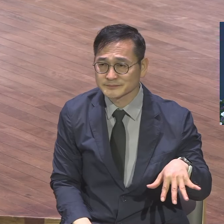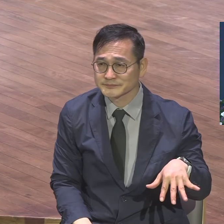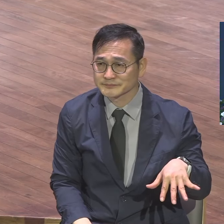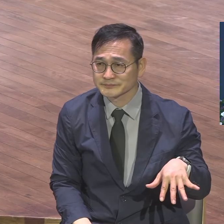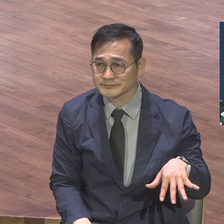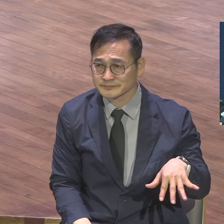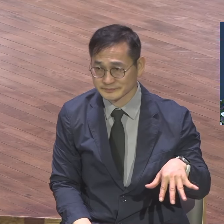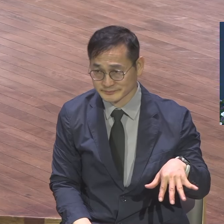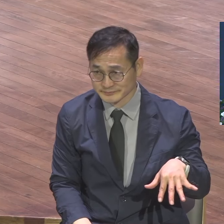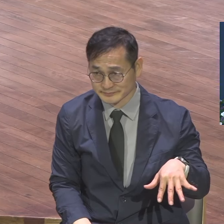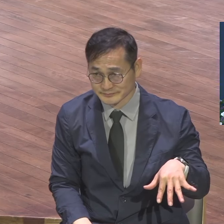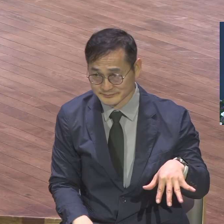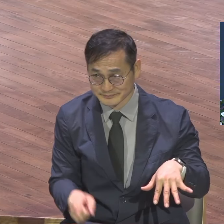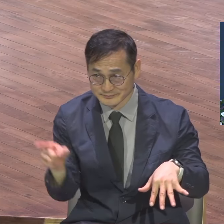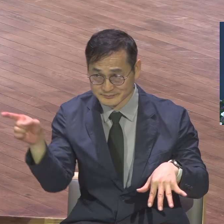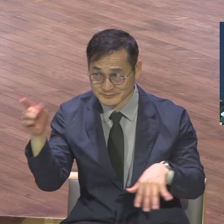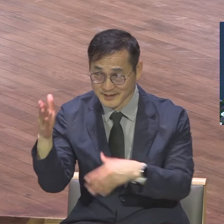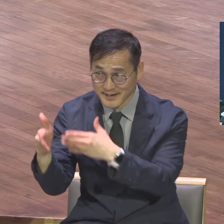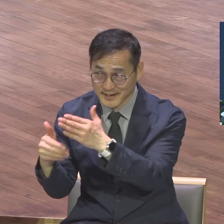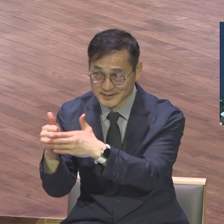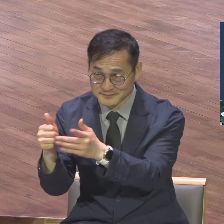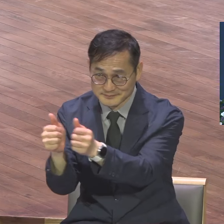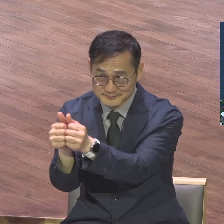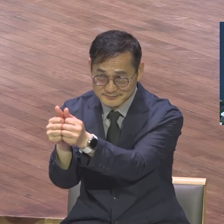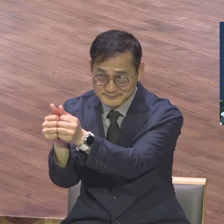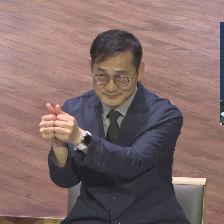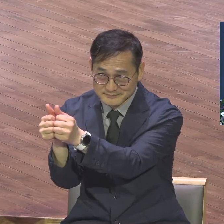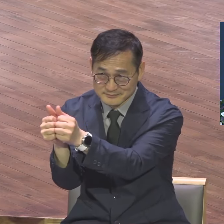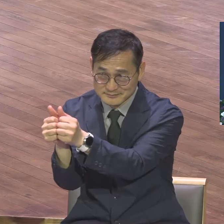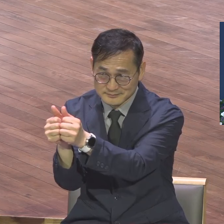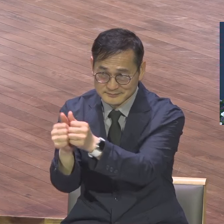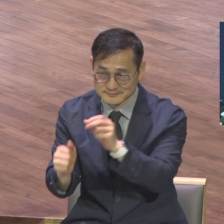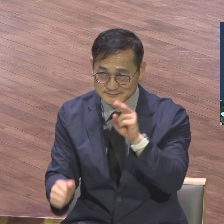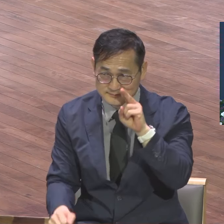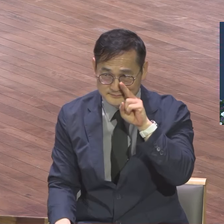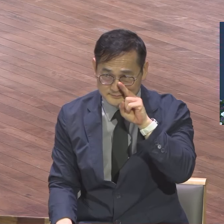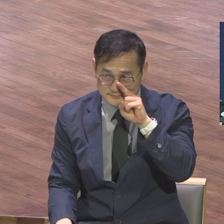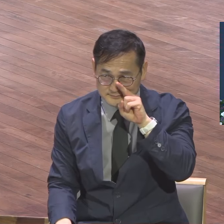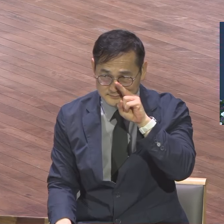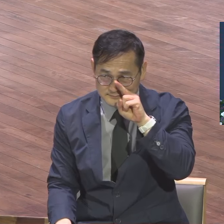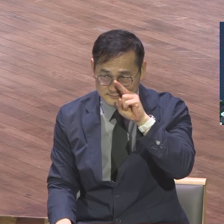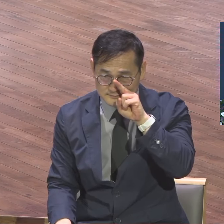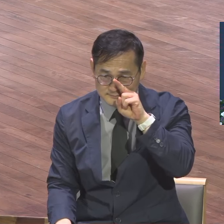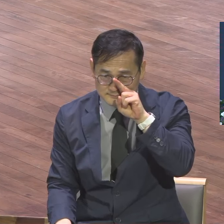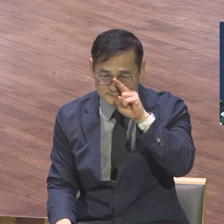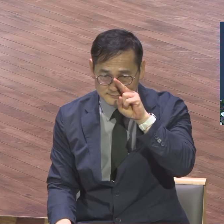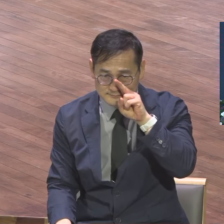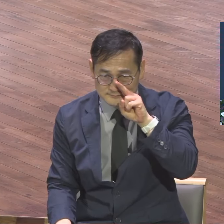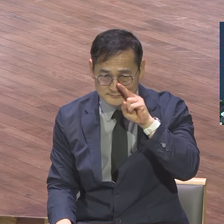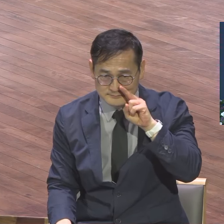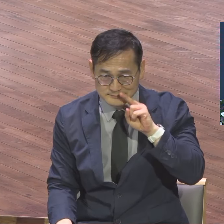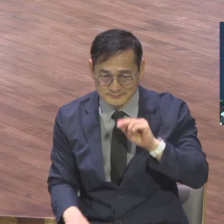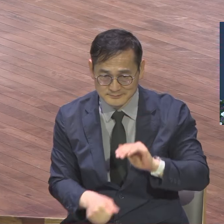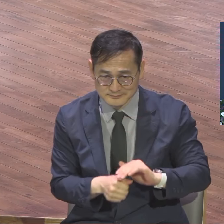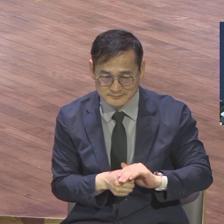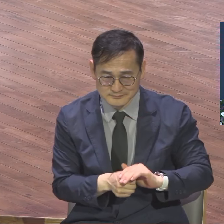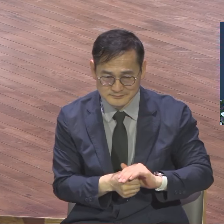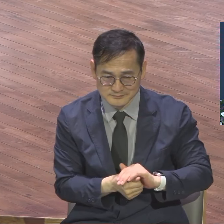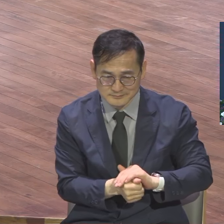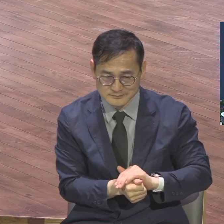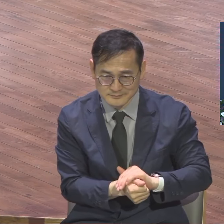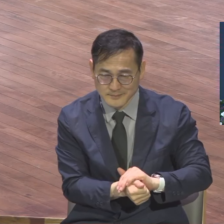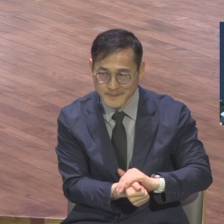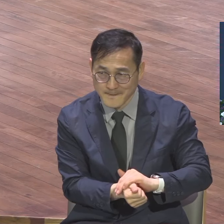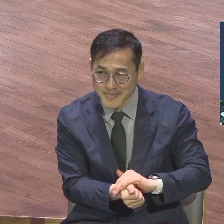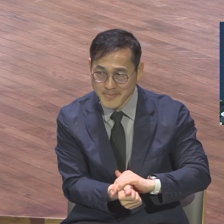요게 와가지고 말이요. 하나님과 사이가 너무 아담과 사이가 좋으니까 여기 시기가 나가지고 질투가 중간에 들어가고